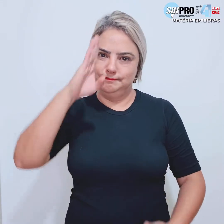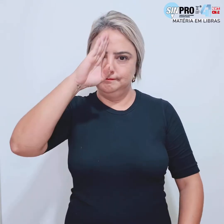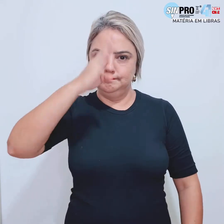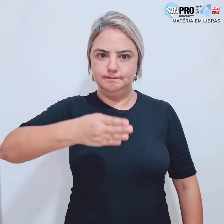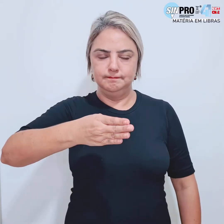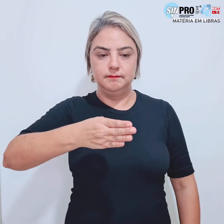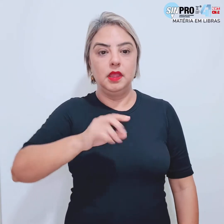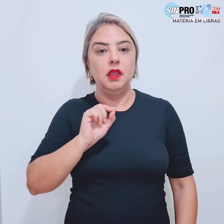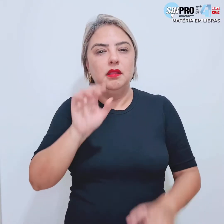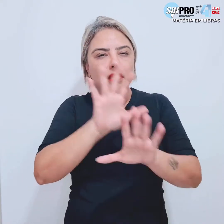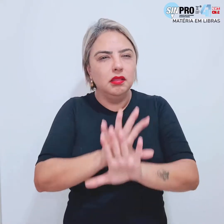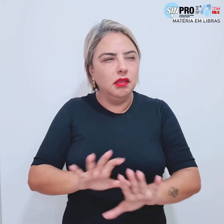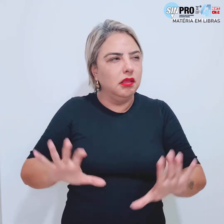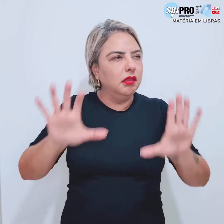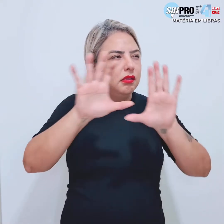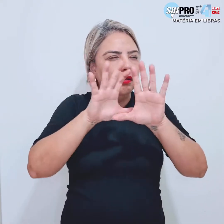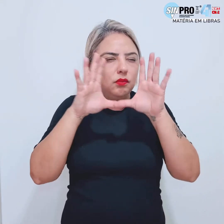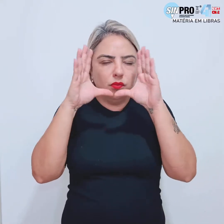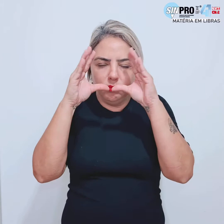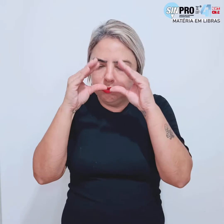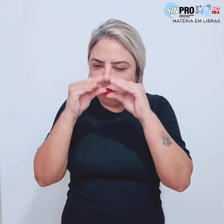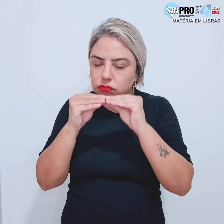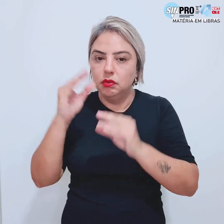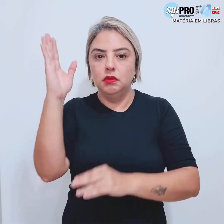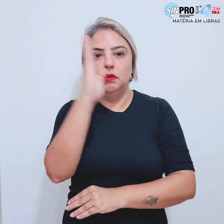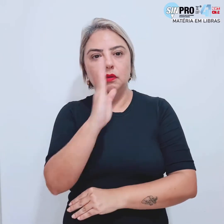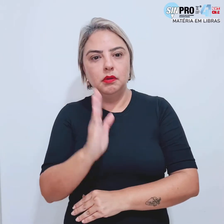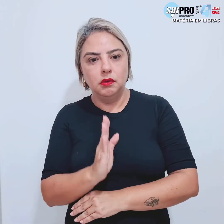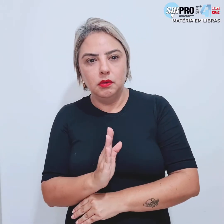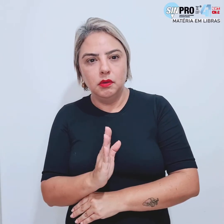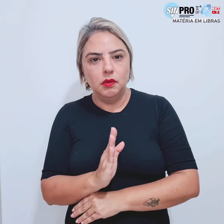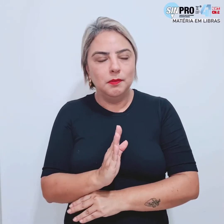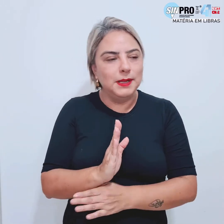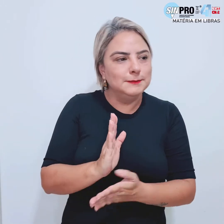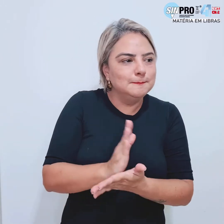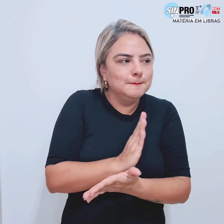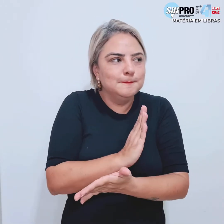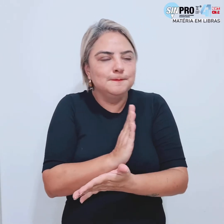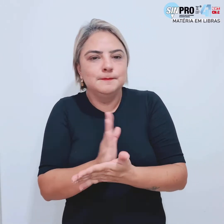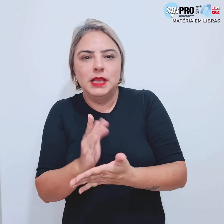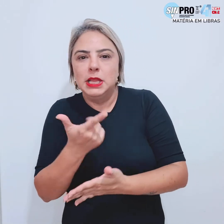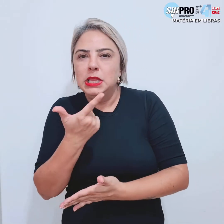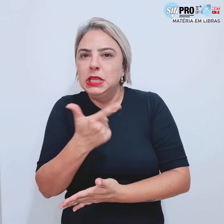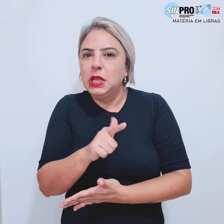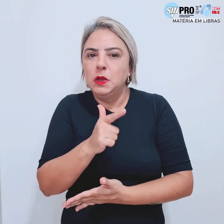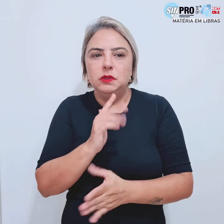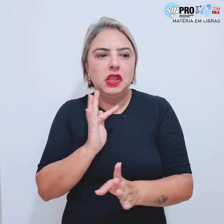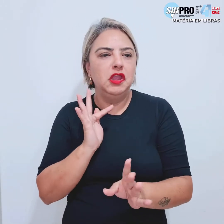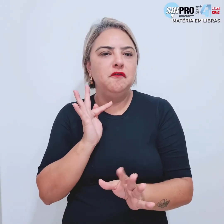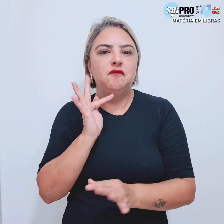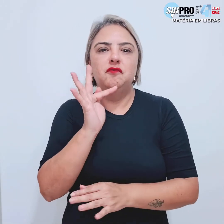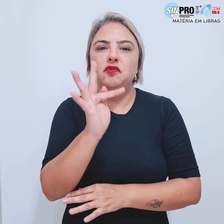Nesse cenário de escuridão, o Brasil titubeia, sem rumo, sem